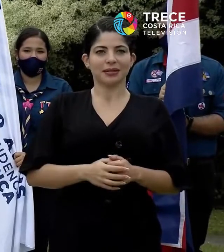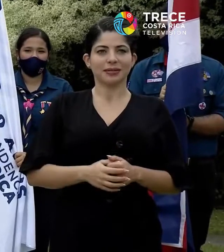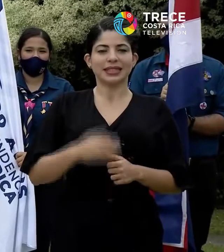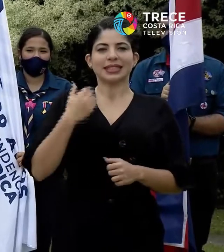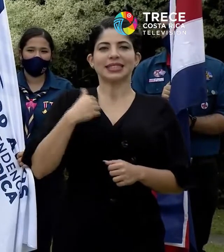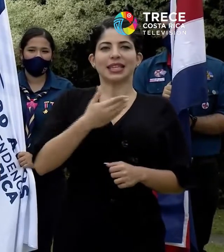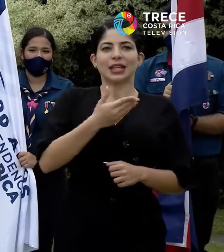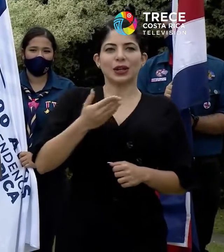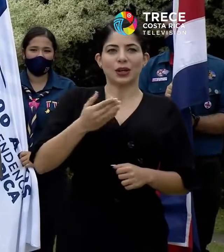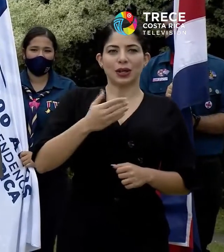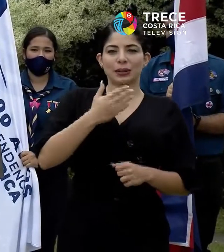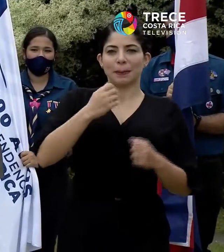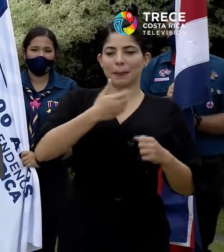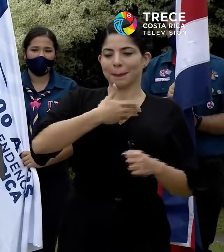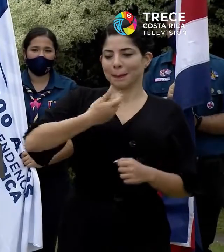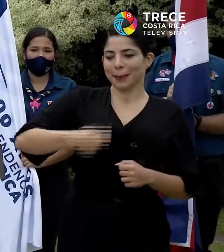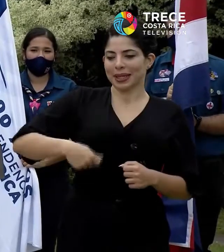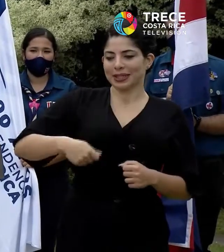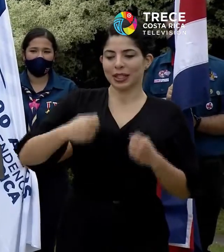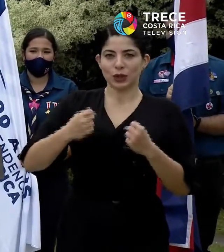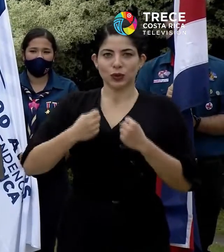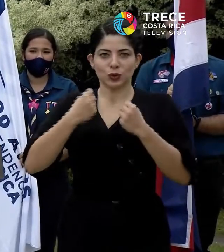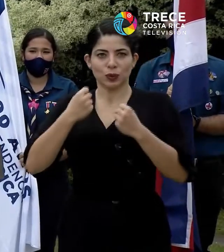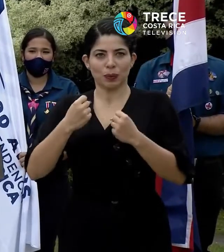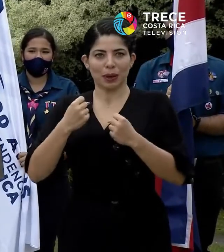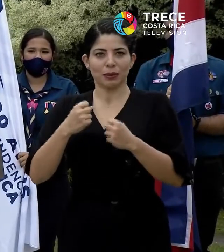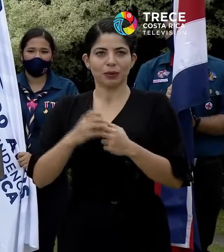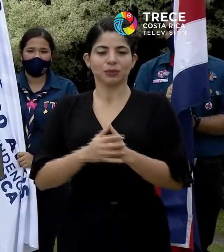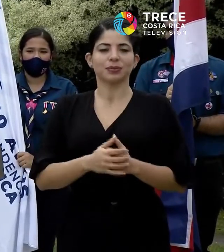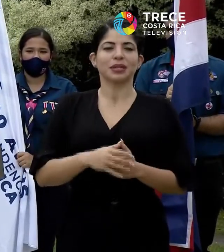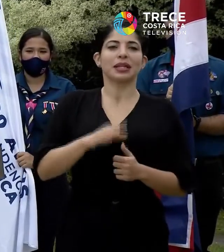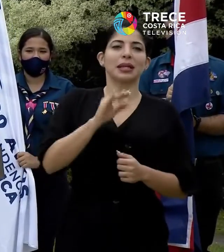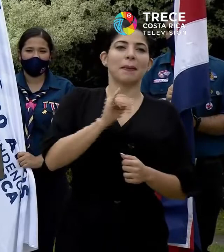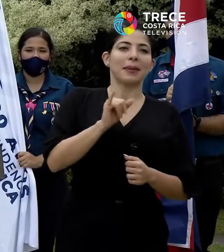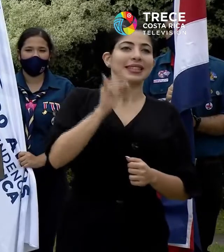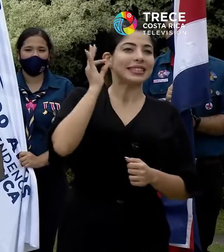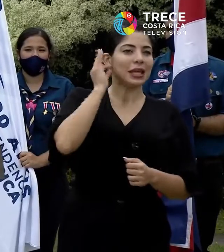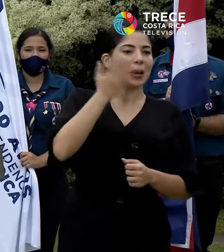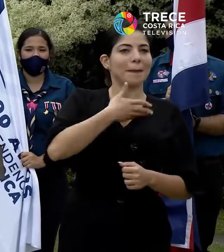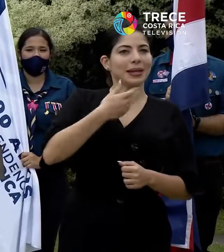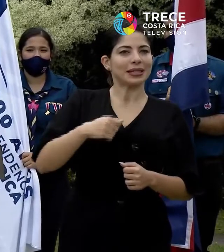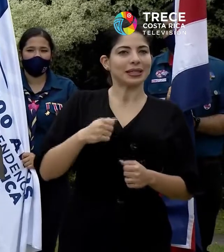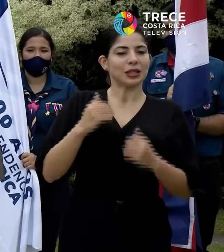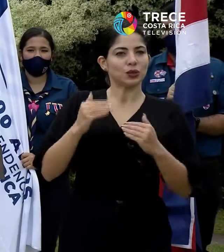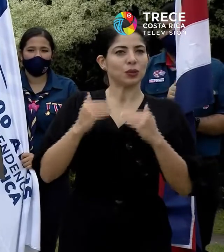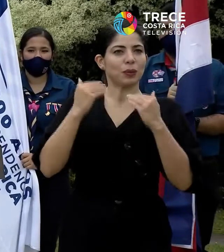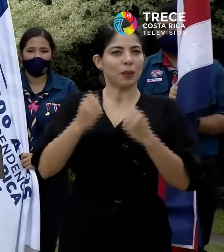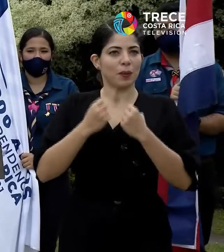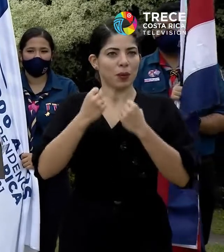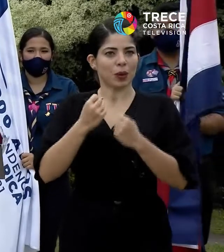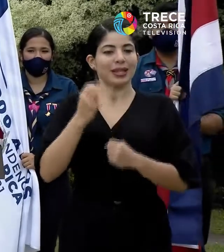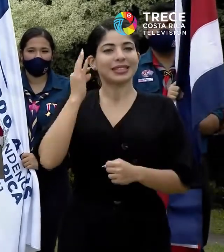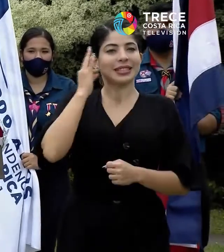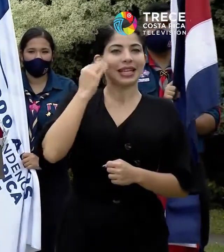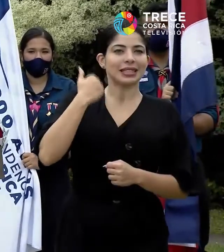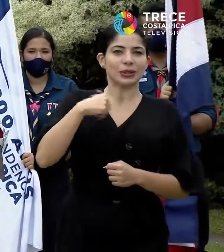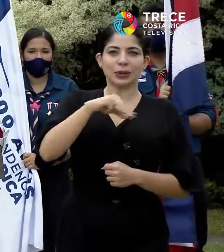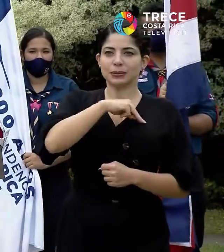señores presidentes de los supremos poderes, señoras presidentas de los supremos poderes, señoras ministras y señores